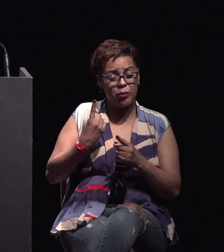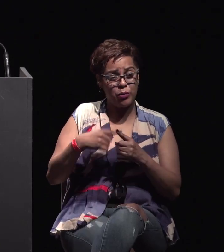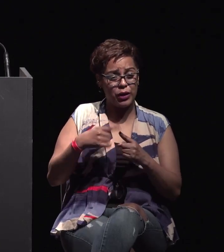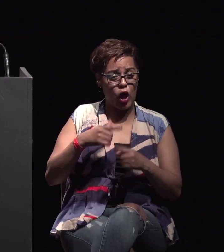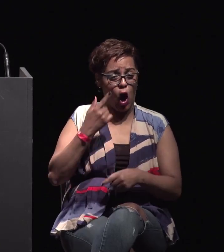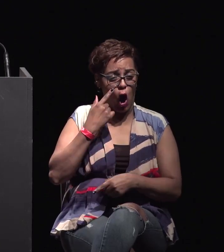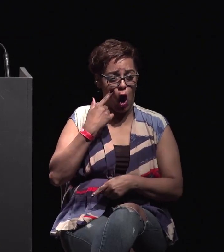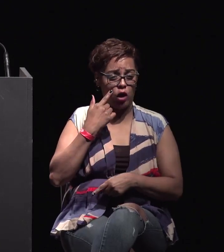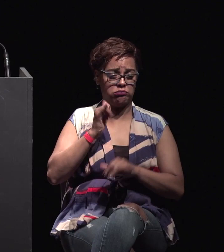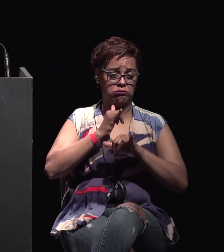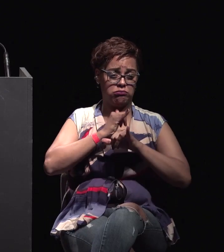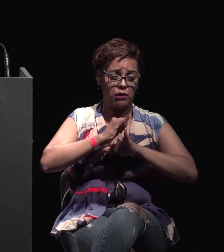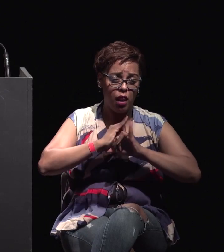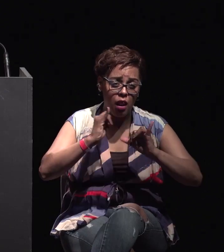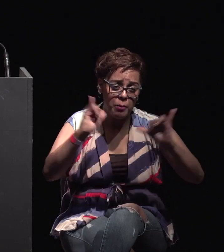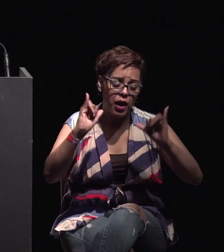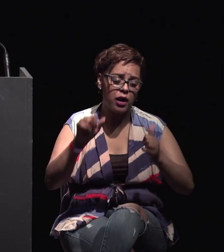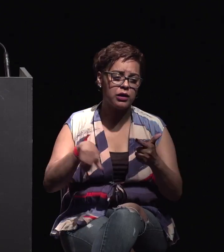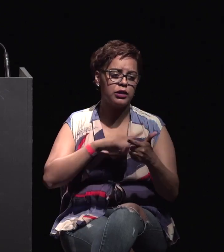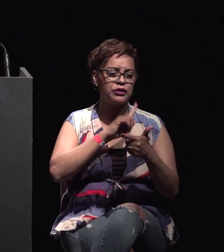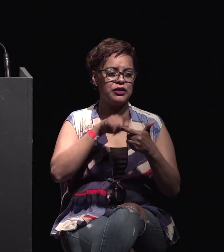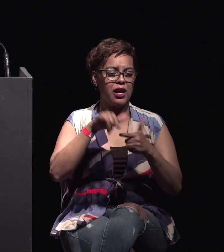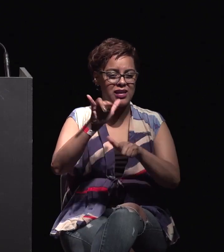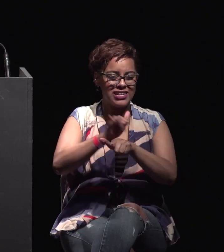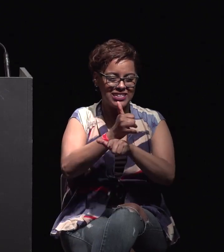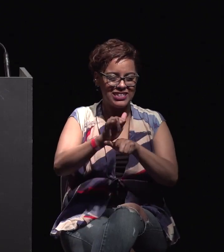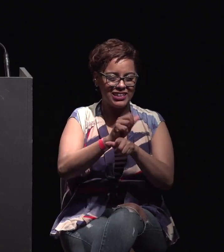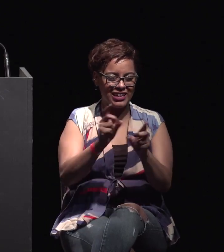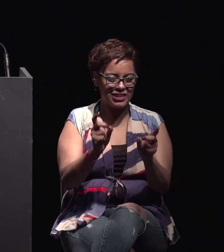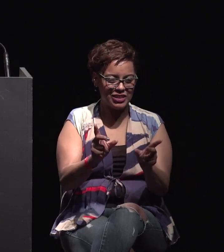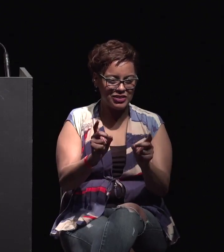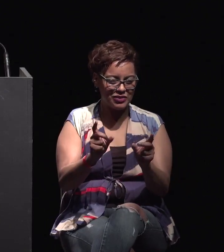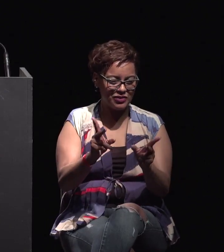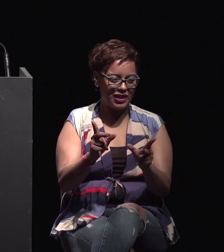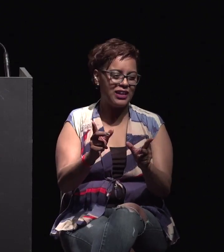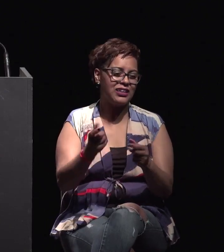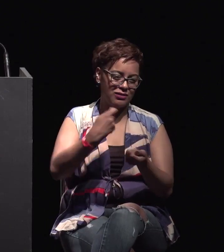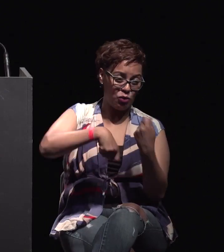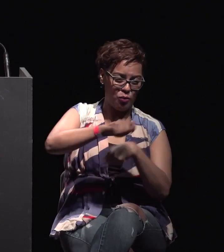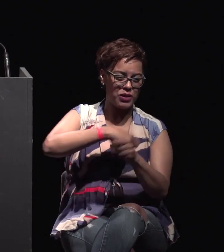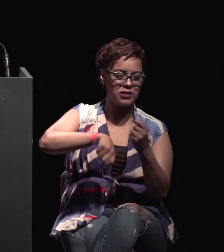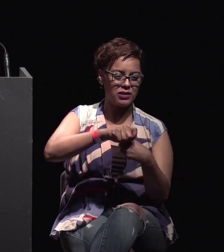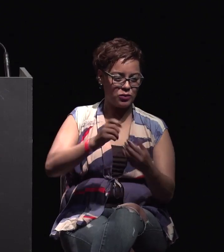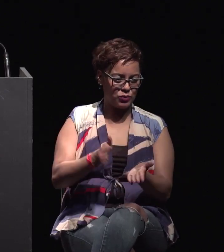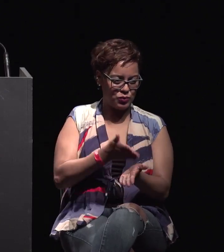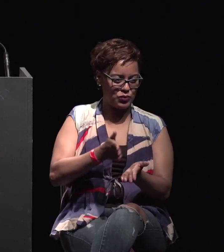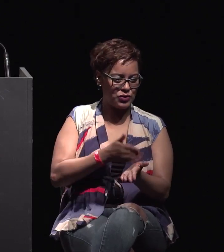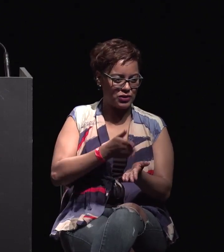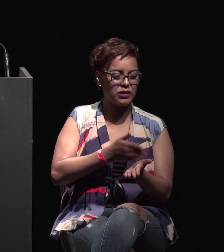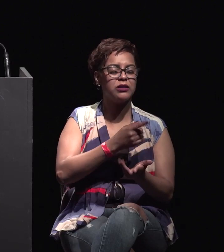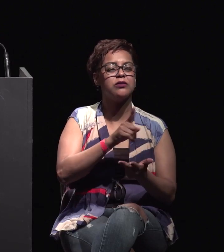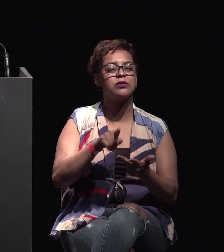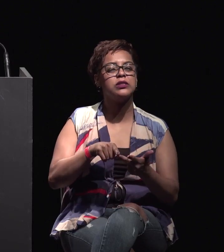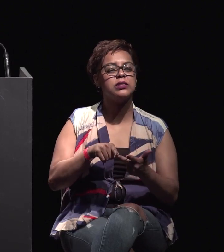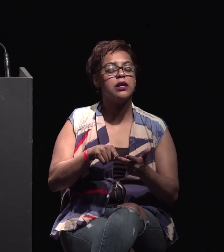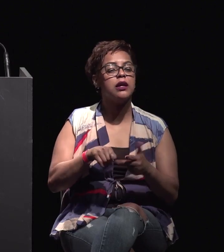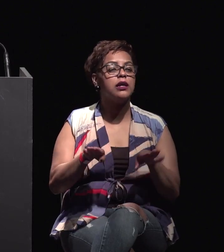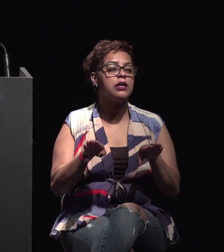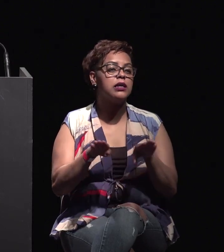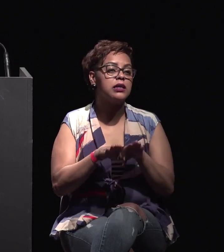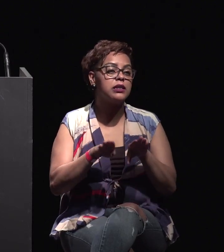marketing, de estratégias de circulação e comercialização dos livros e, consequentemente,